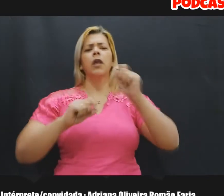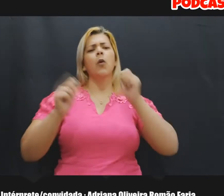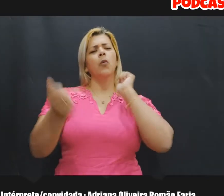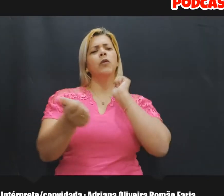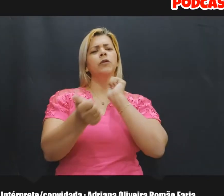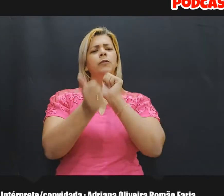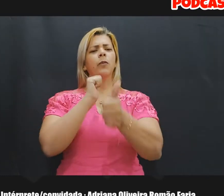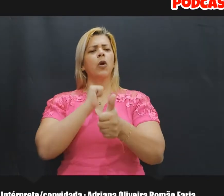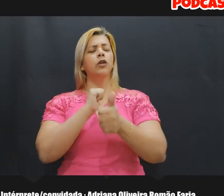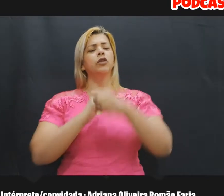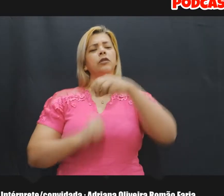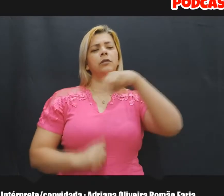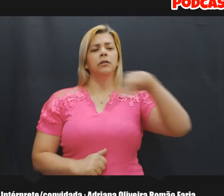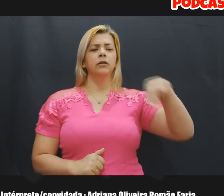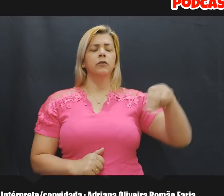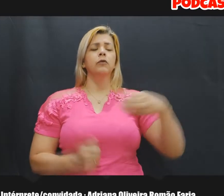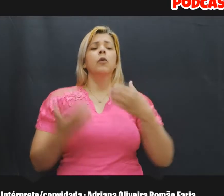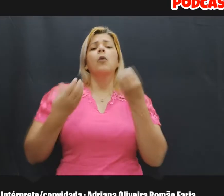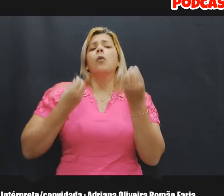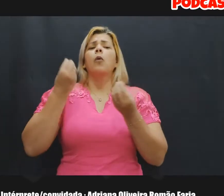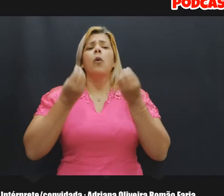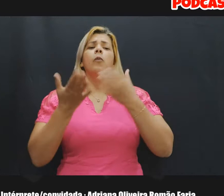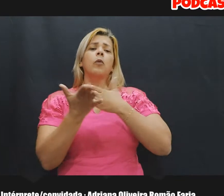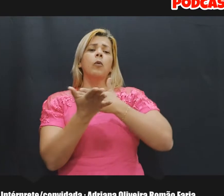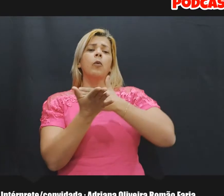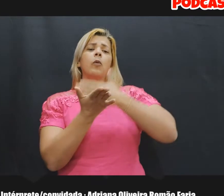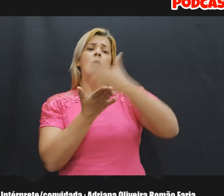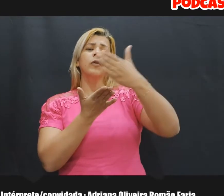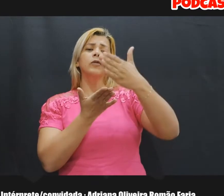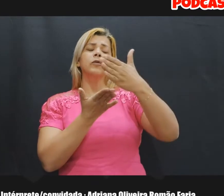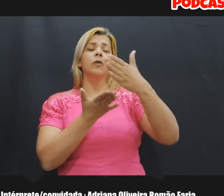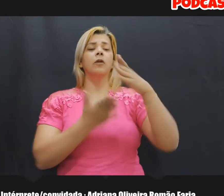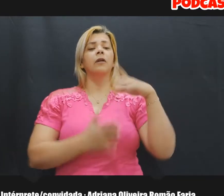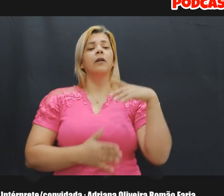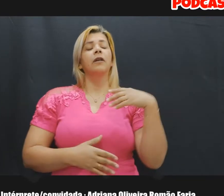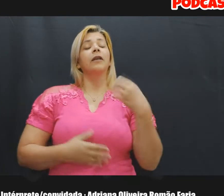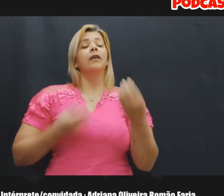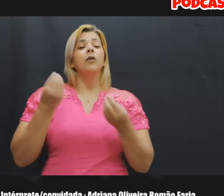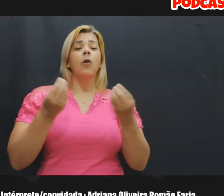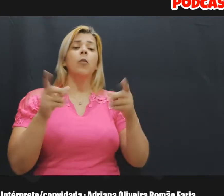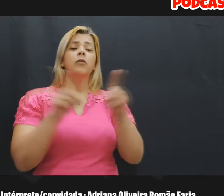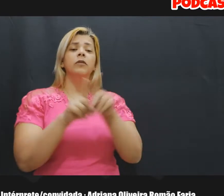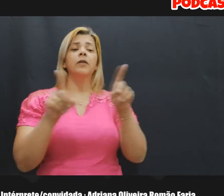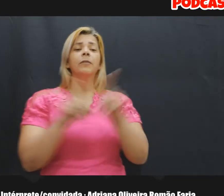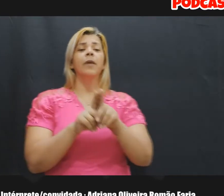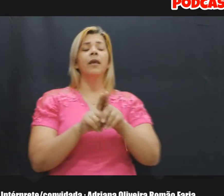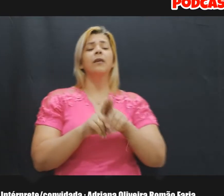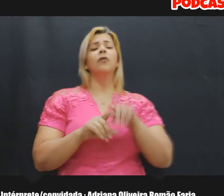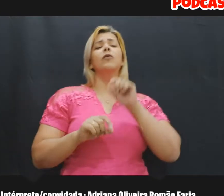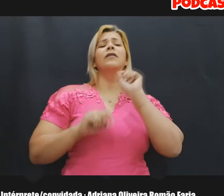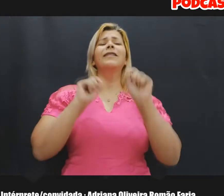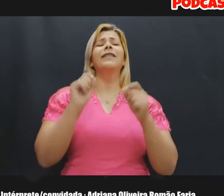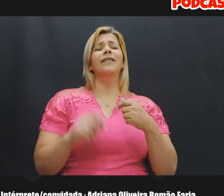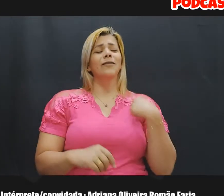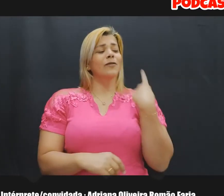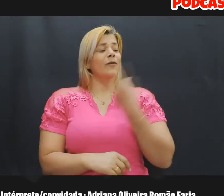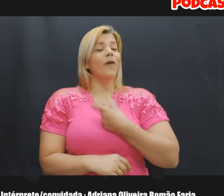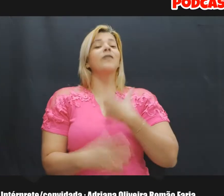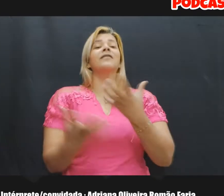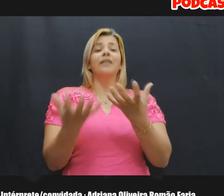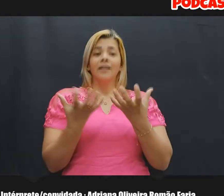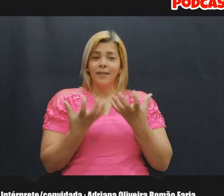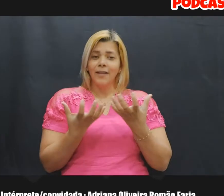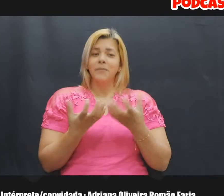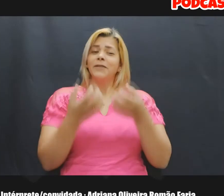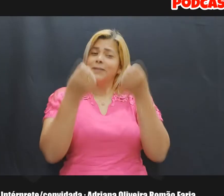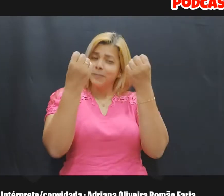News, de como surgiu esse trabalho, das nossas perspectivas e de maneira breve um pouco da nossa